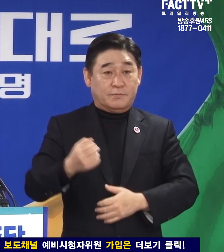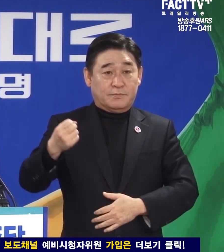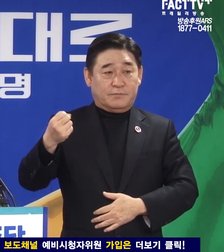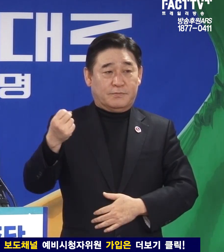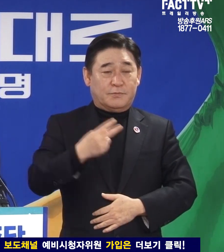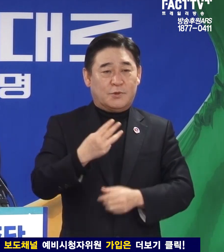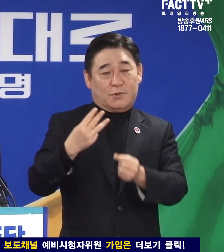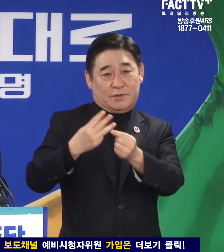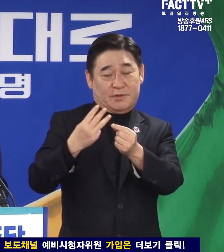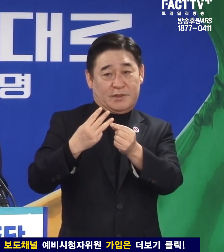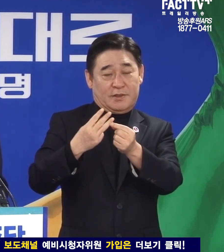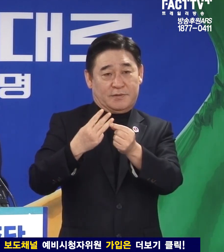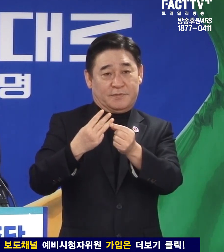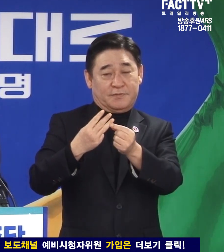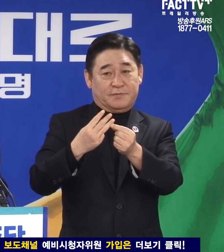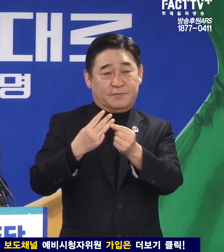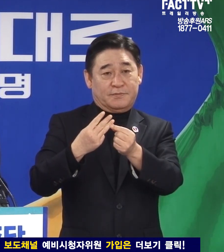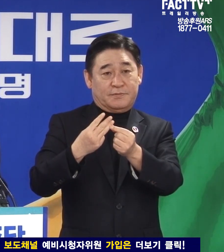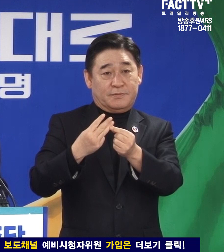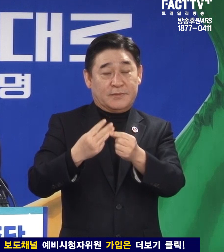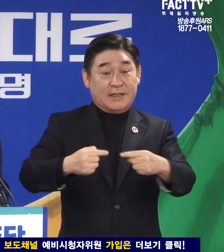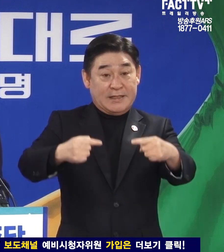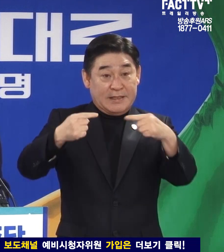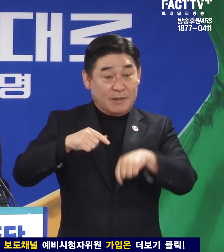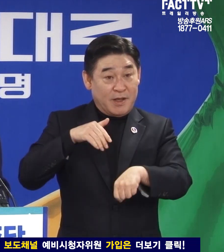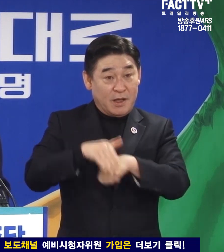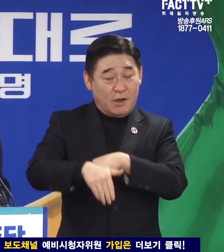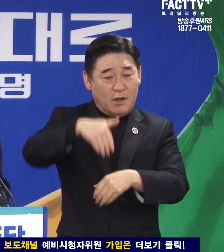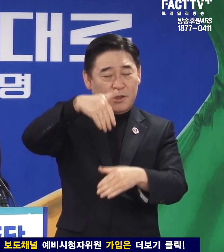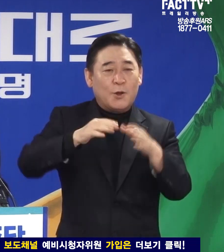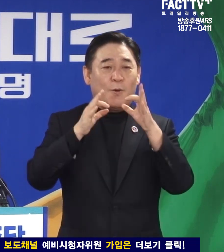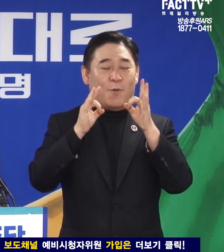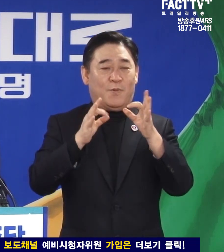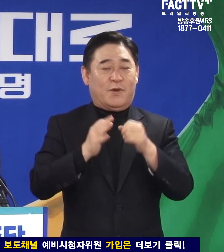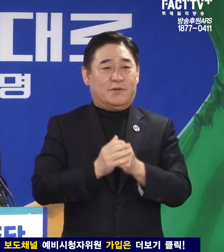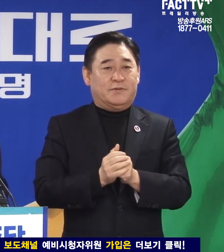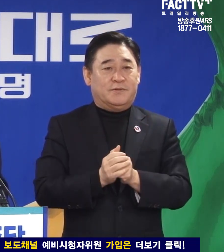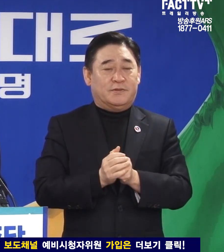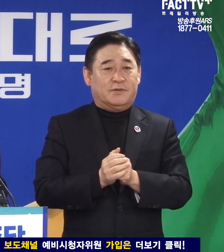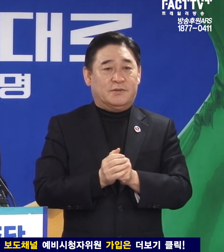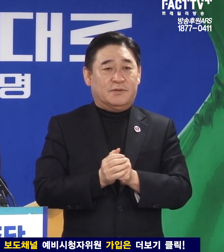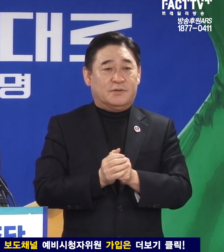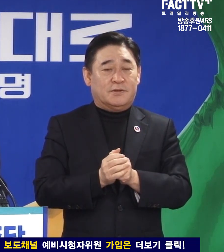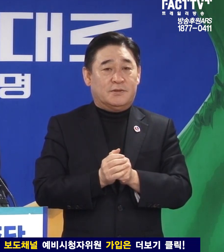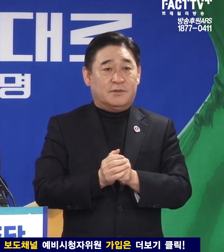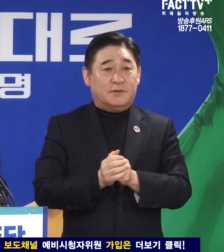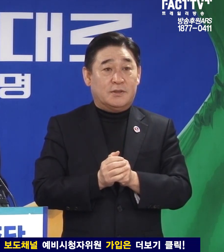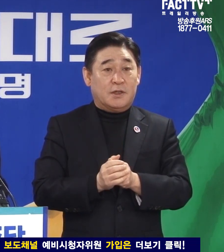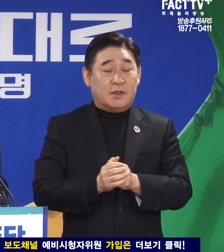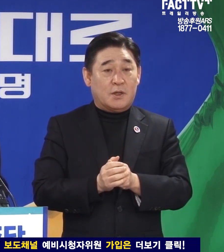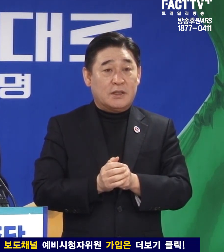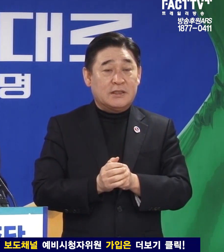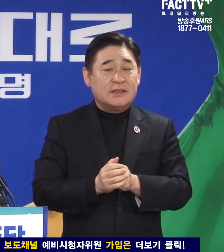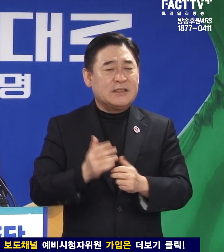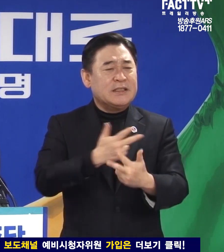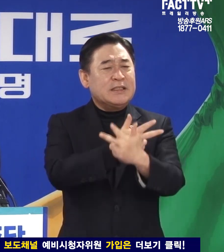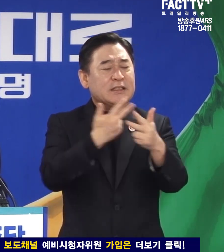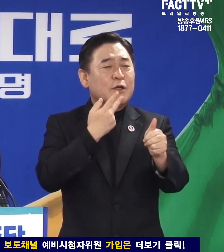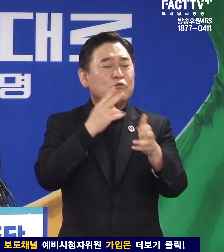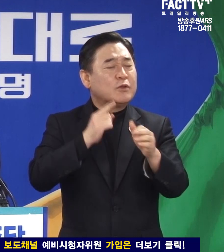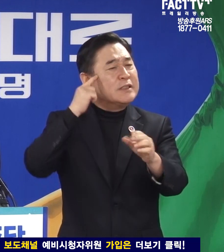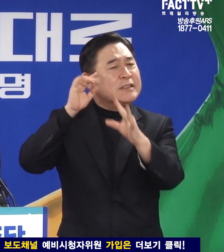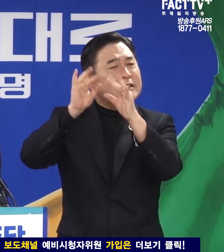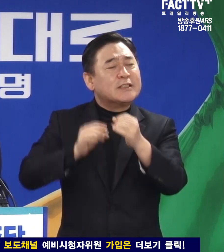또한 세 번째, 참여형 선거 캠페인입니다. 왜 이재명 후보를 지지하는지,